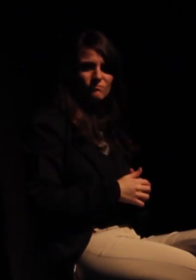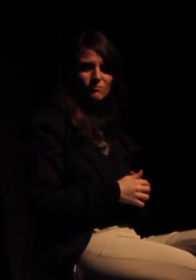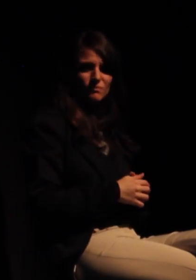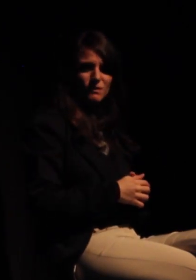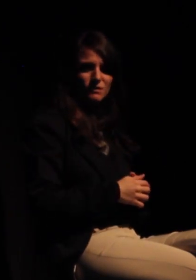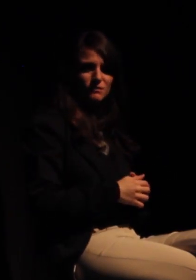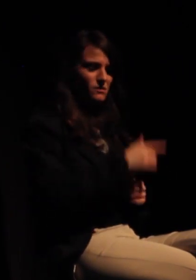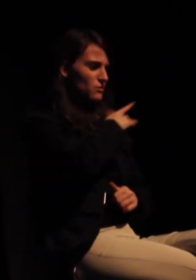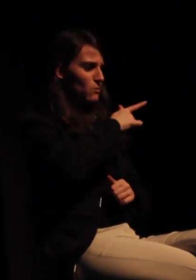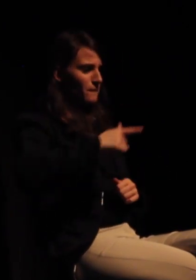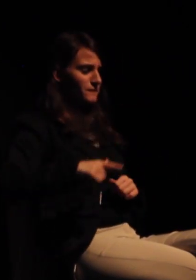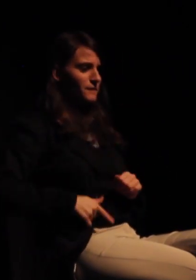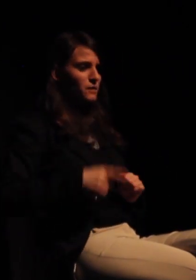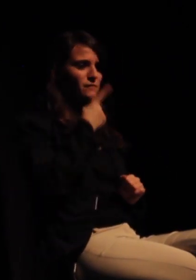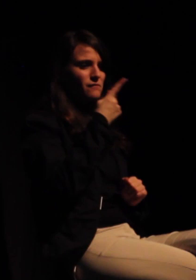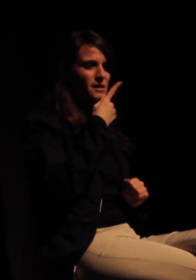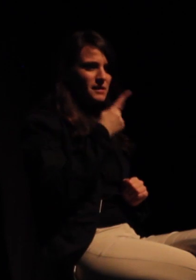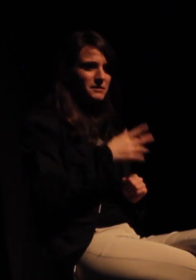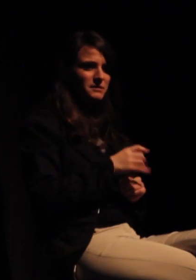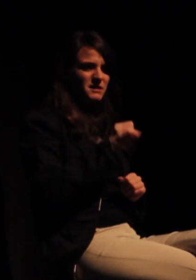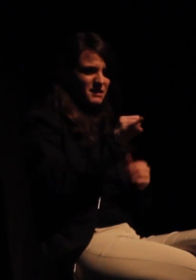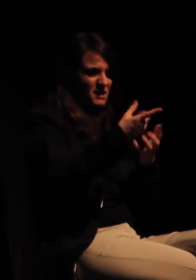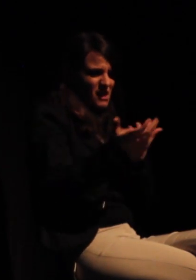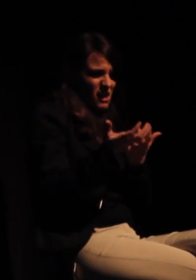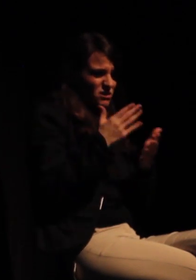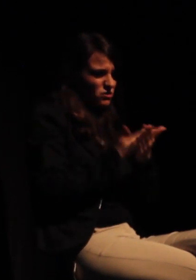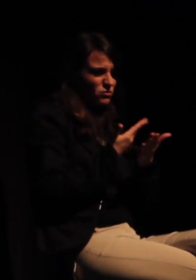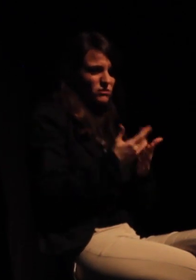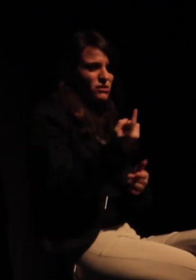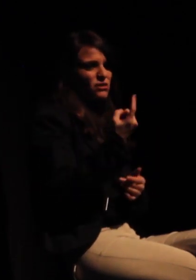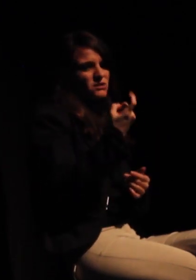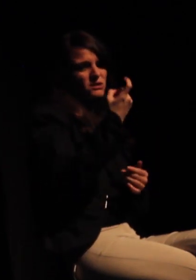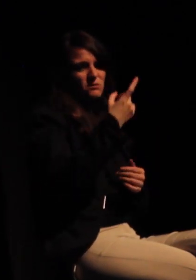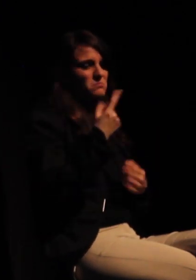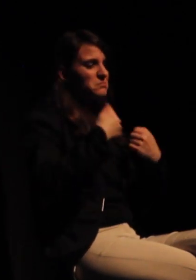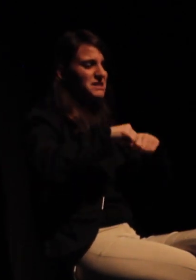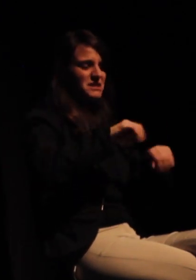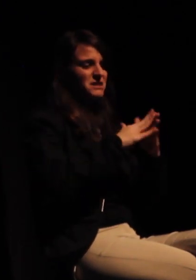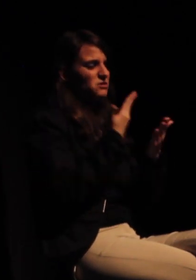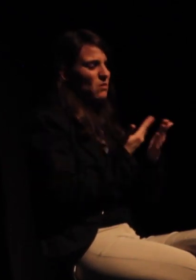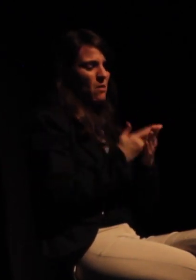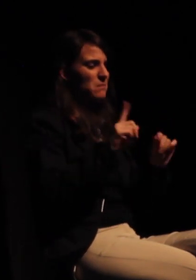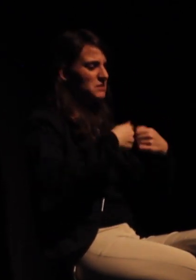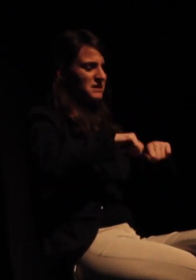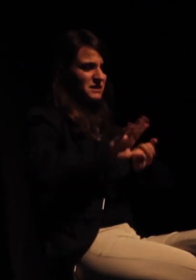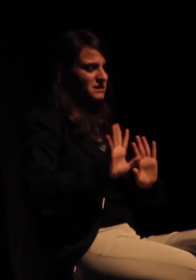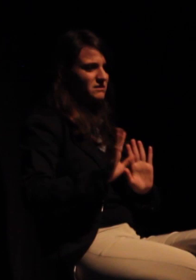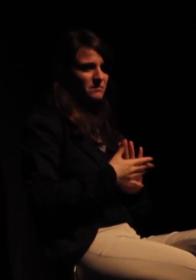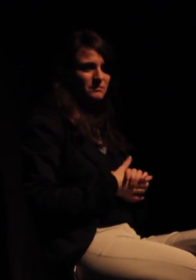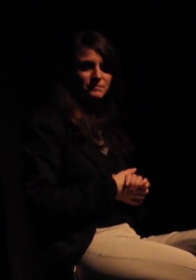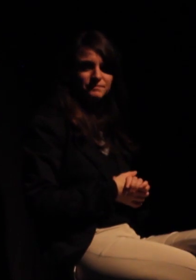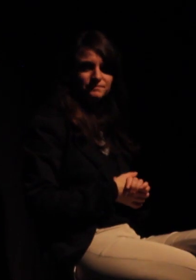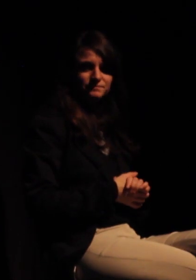O governo diz: se alguém quer estudar, que estude, que encontre os meios, que estude o que quiser, ou como quiser,